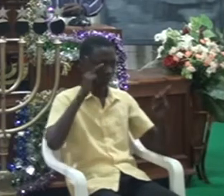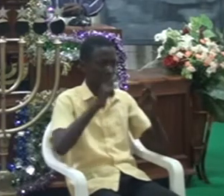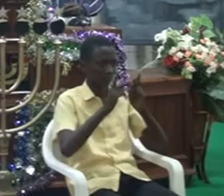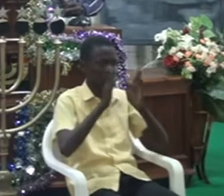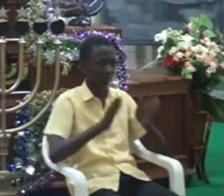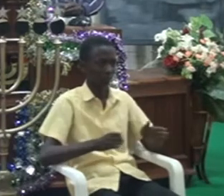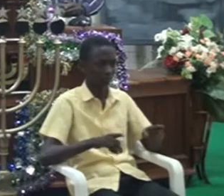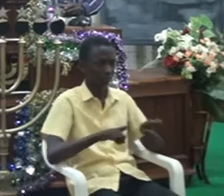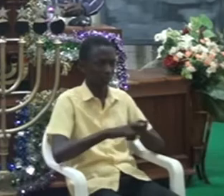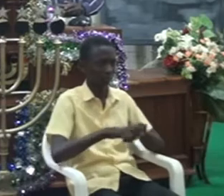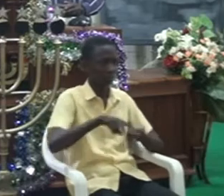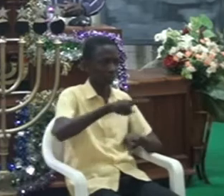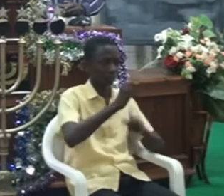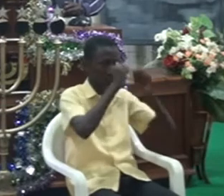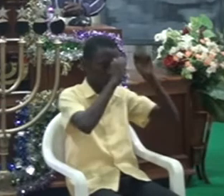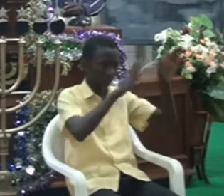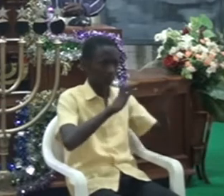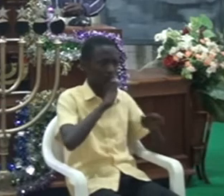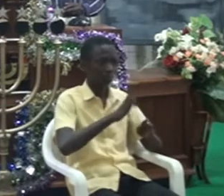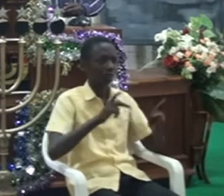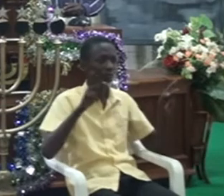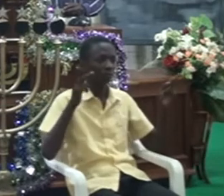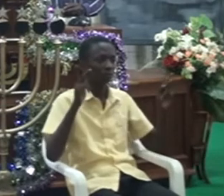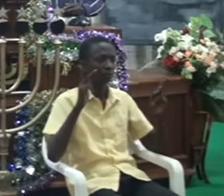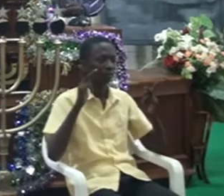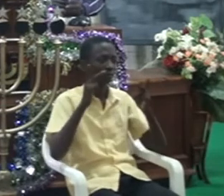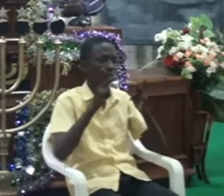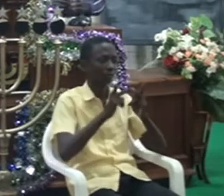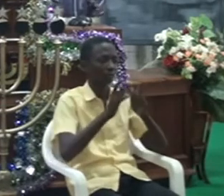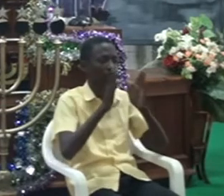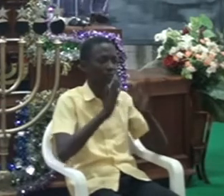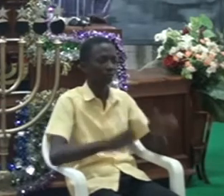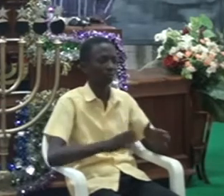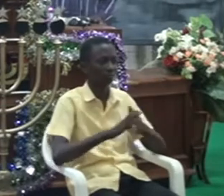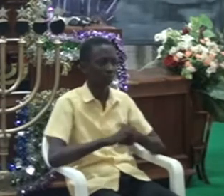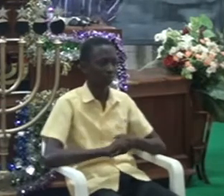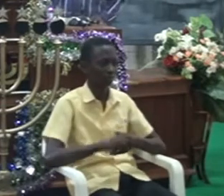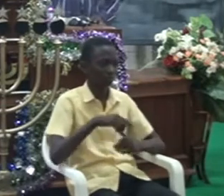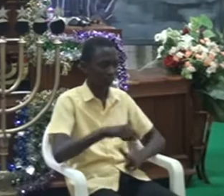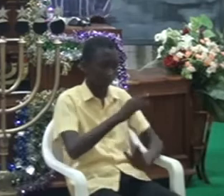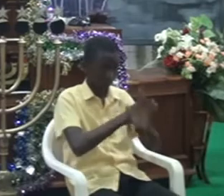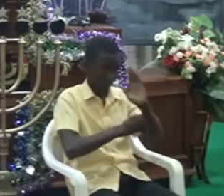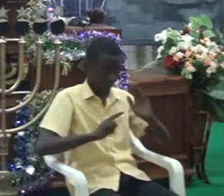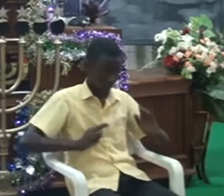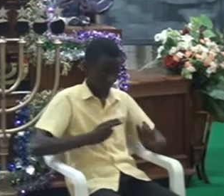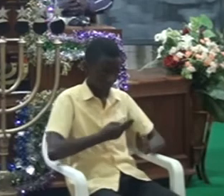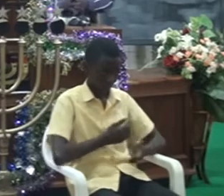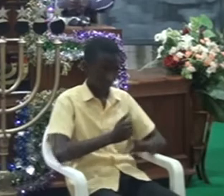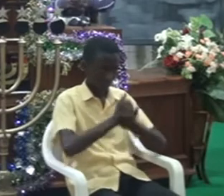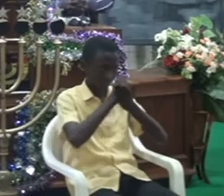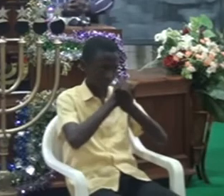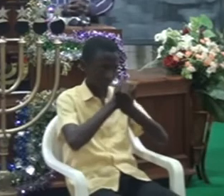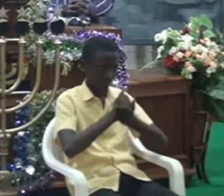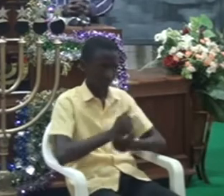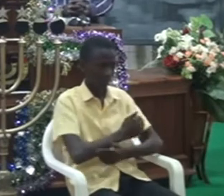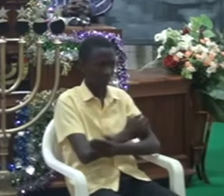uwe mkamilifu comme votre père est parfait. Kama vile baba yenu pia ni mkamilifu. Que Dieu nous aide. Mungu atusaidie.